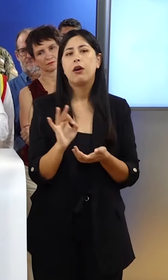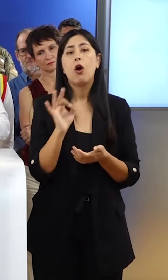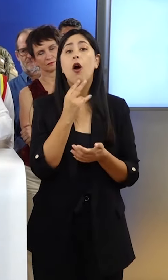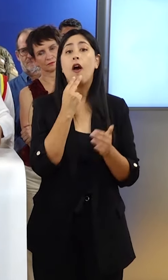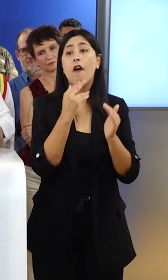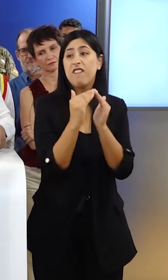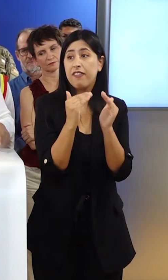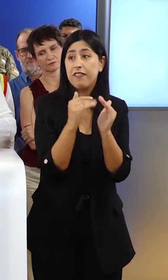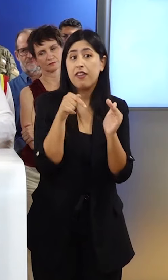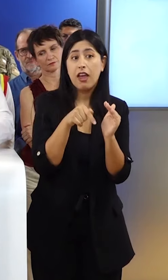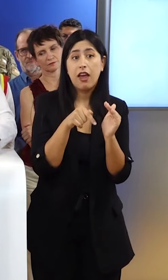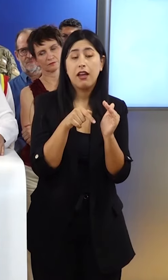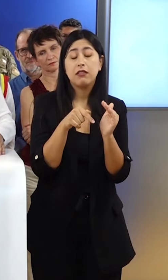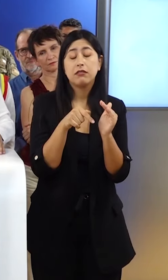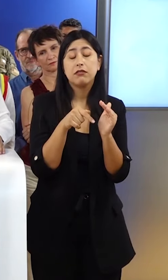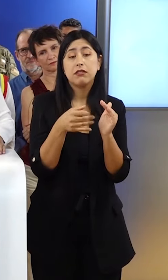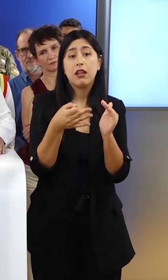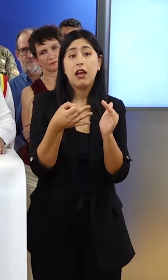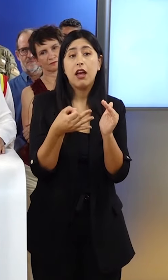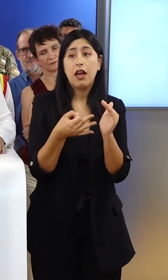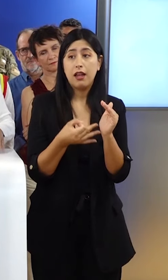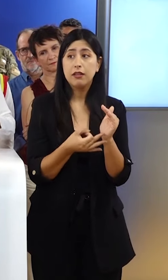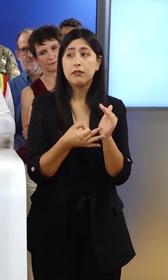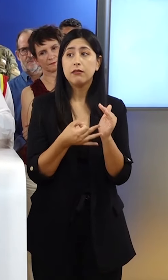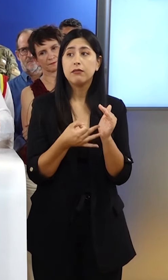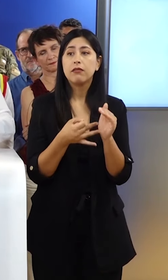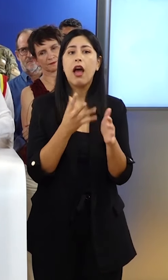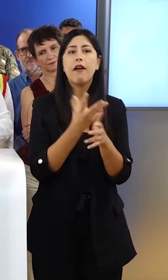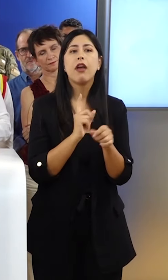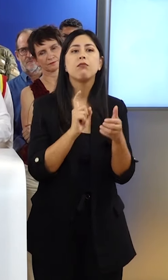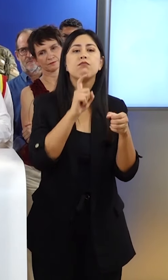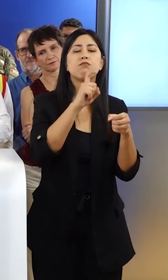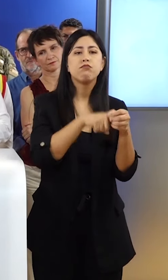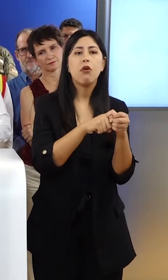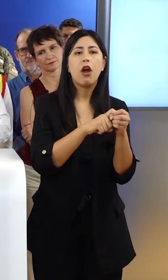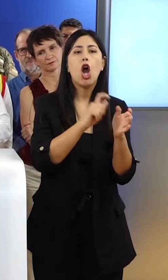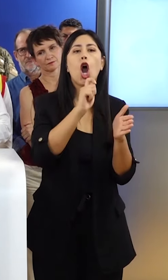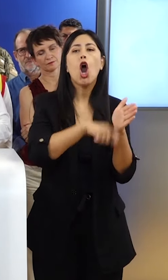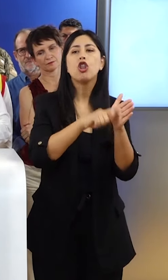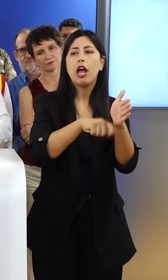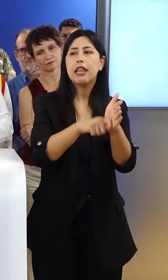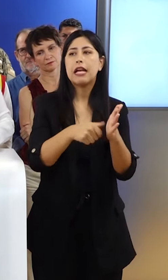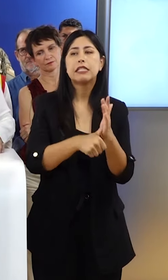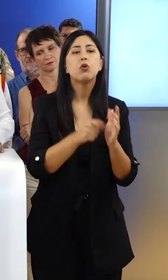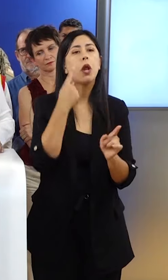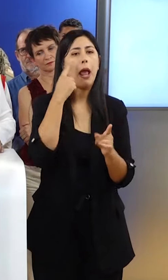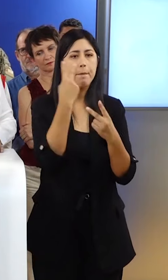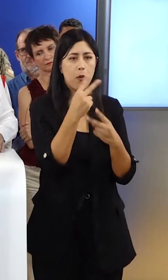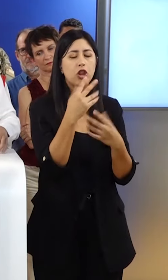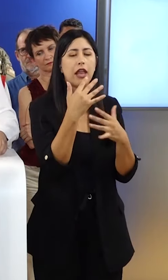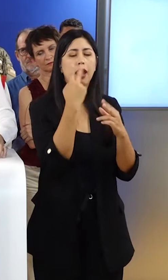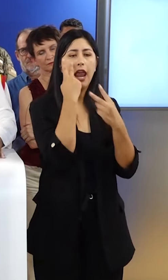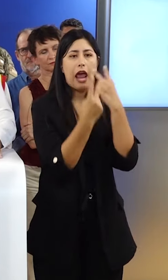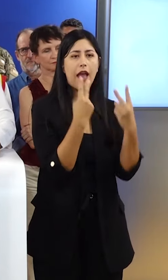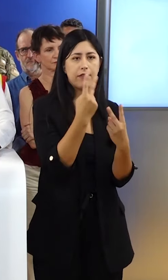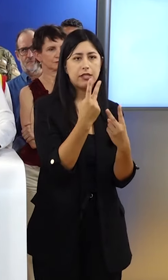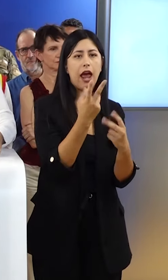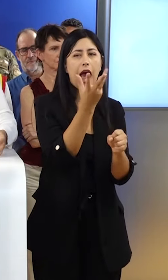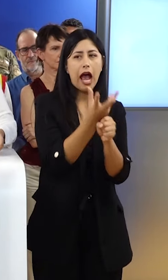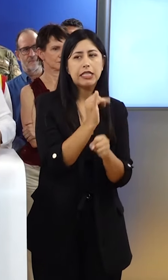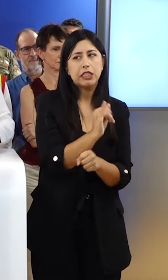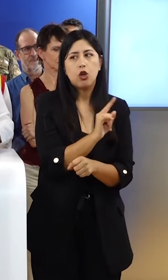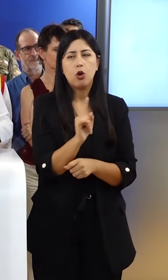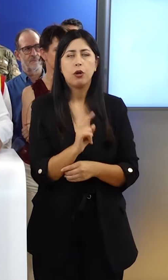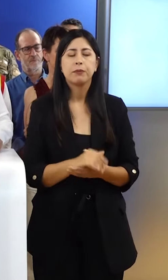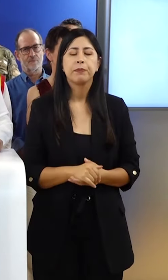viviendas que estaban adecuadamente regularizadas y que pudieran tener contratados seguros eh Por último en